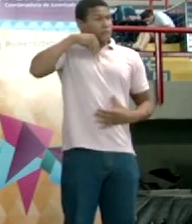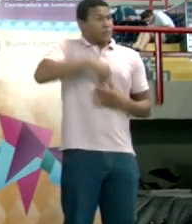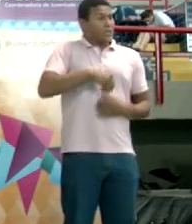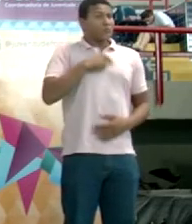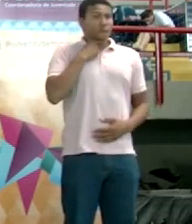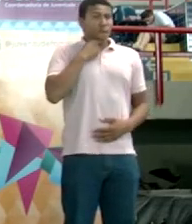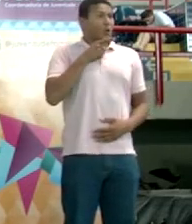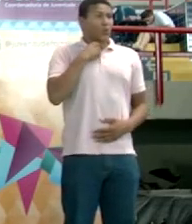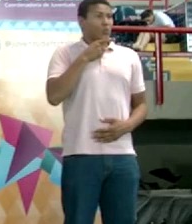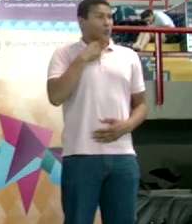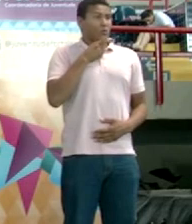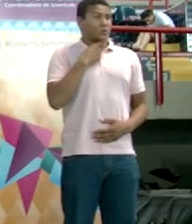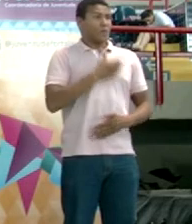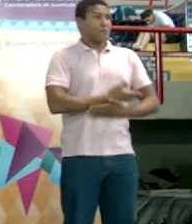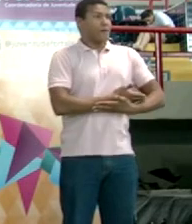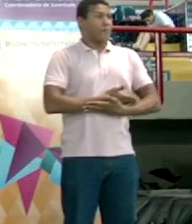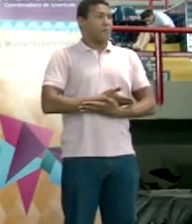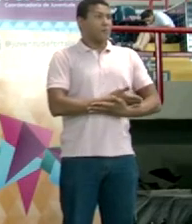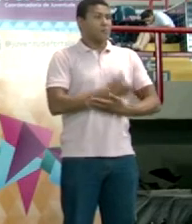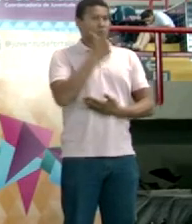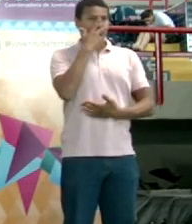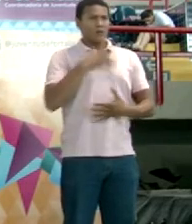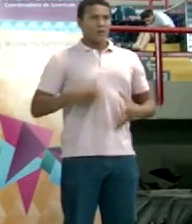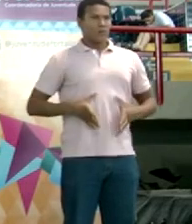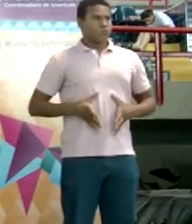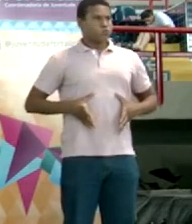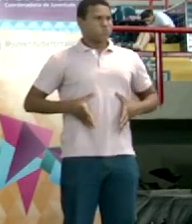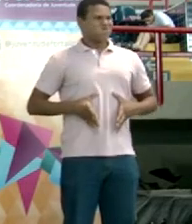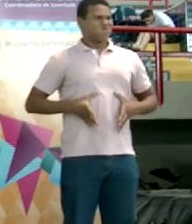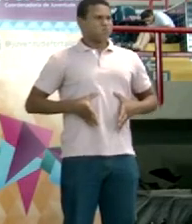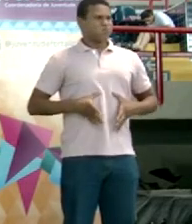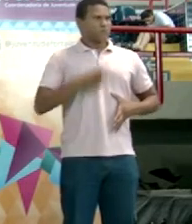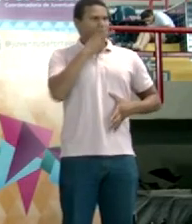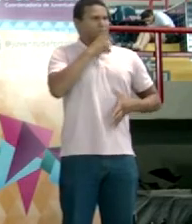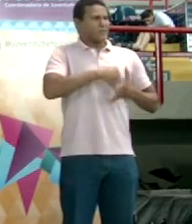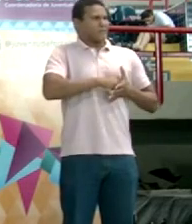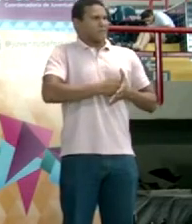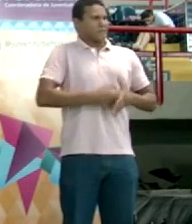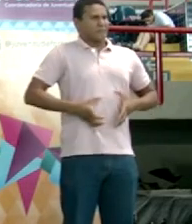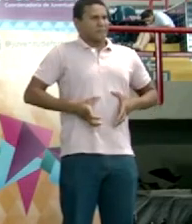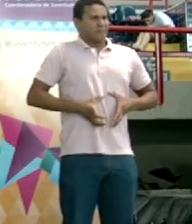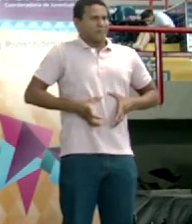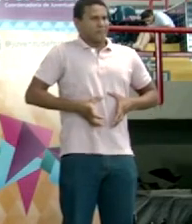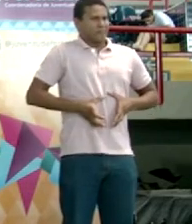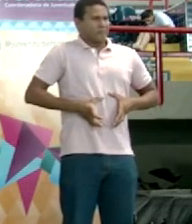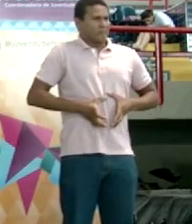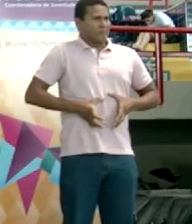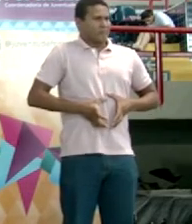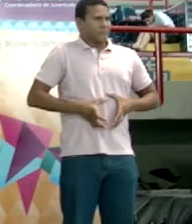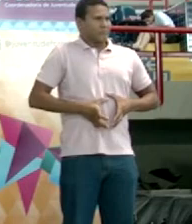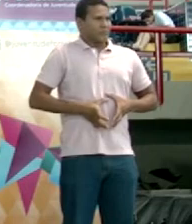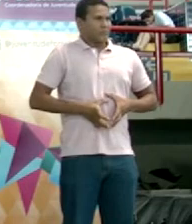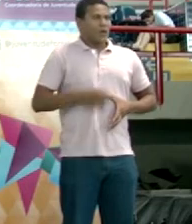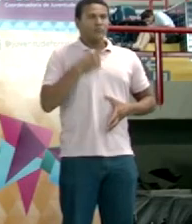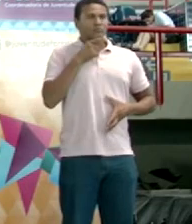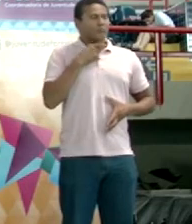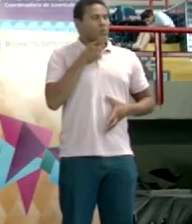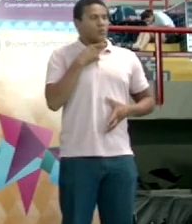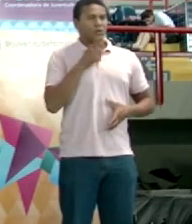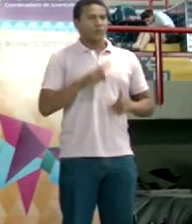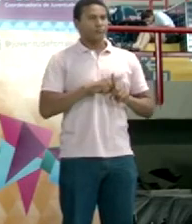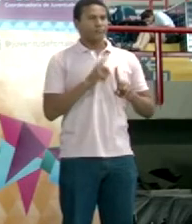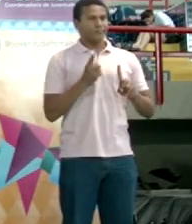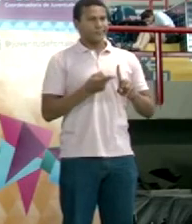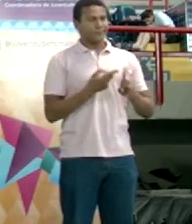gravidez. Não por vontade da mulher, mas só que por uma questão da posição do útero. Ok? Então tem vários casos